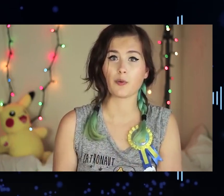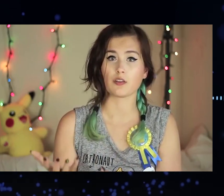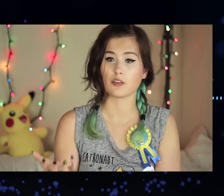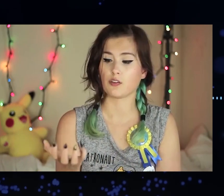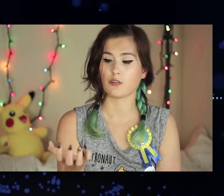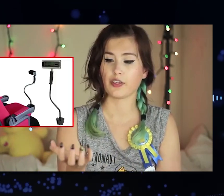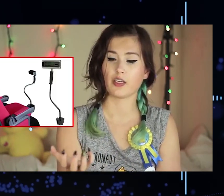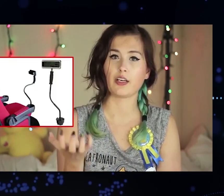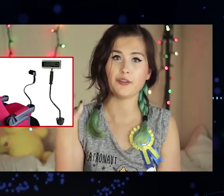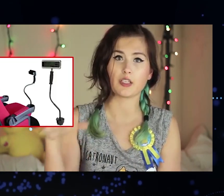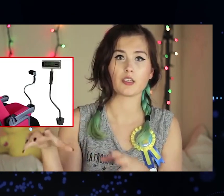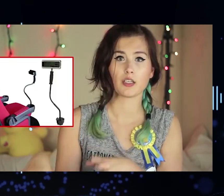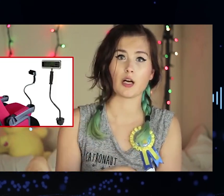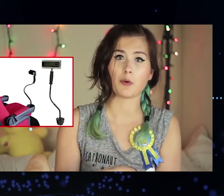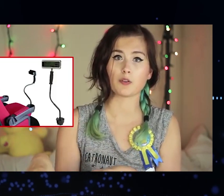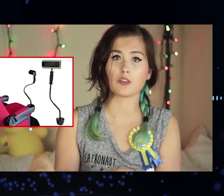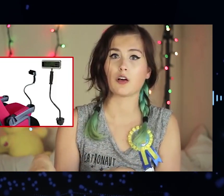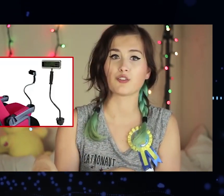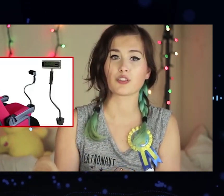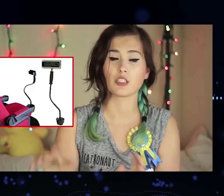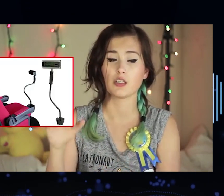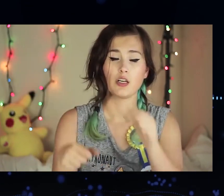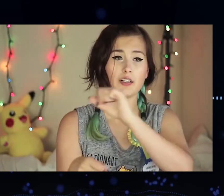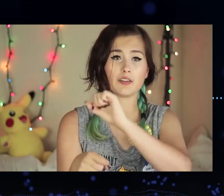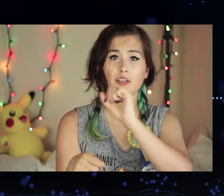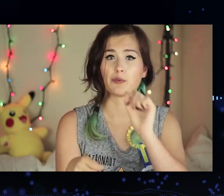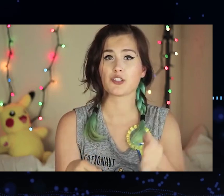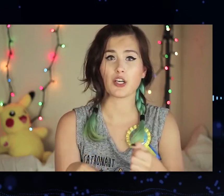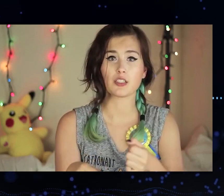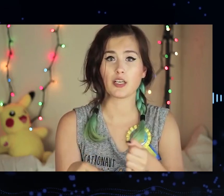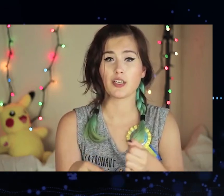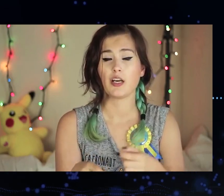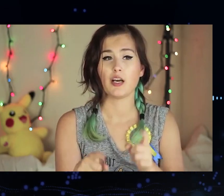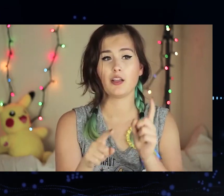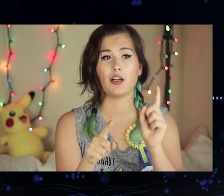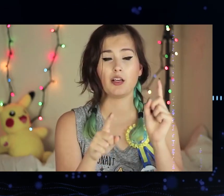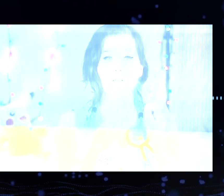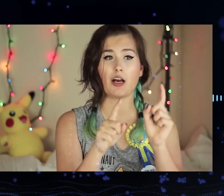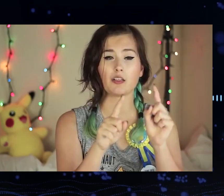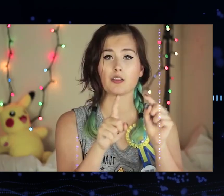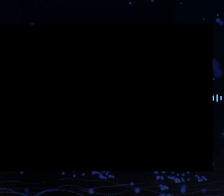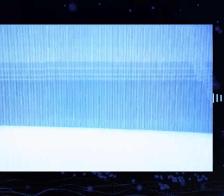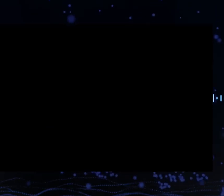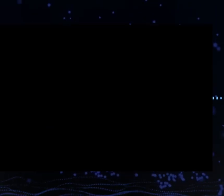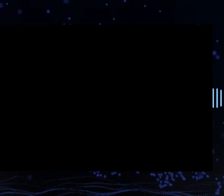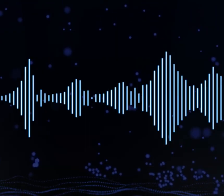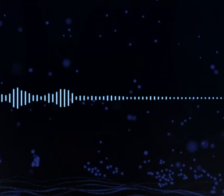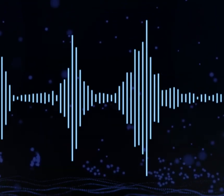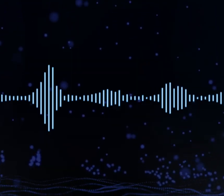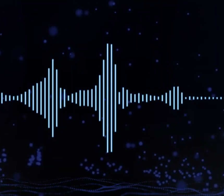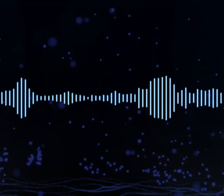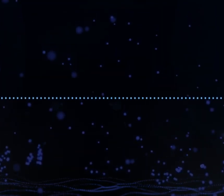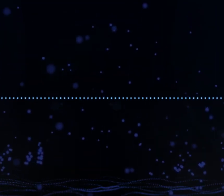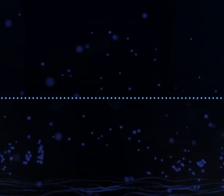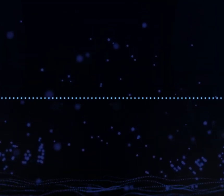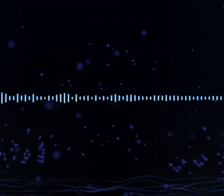par exemple le système CaptiView, qui est un bras articulé à mettre dans votre porte-gobelet et qui vous permet de lire les sous-titres du film que vous voyez sans forcément qu'ils soient affichés à